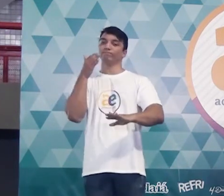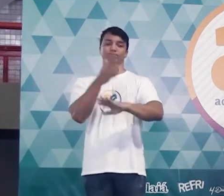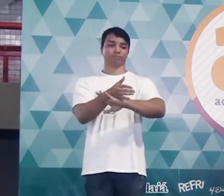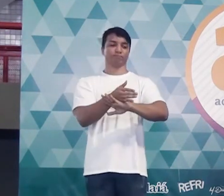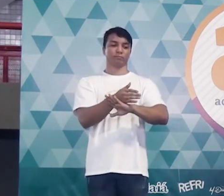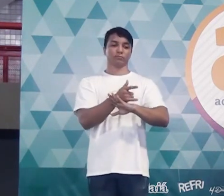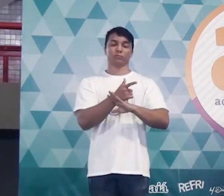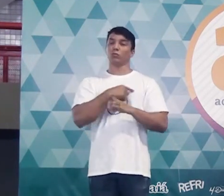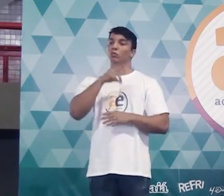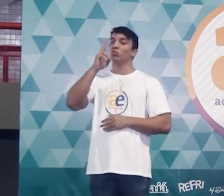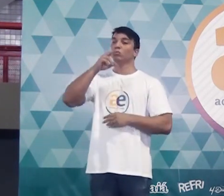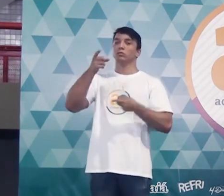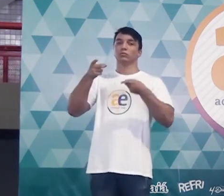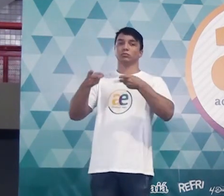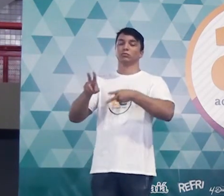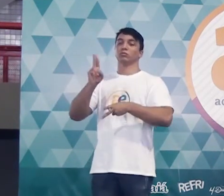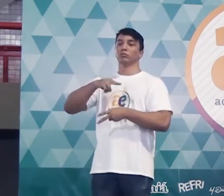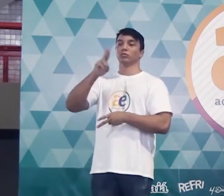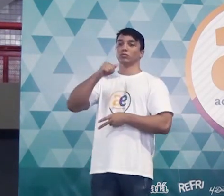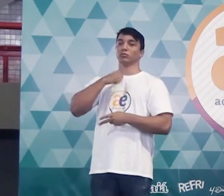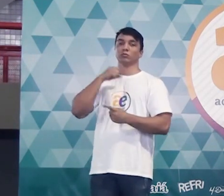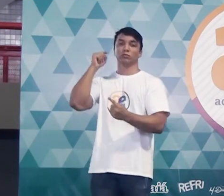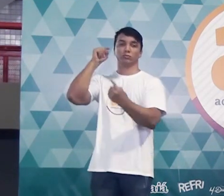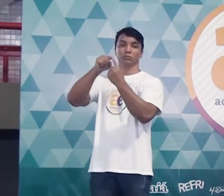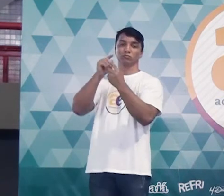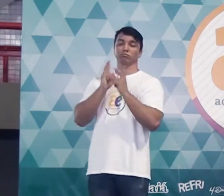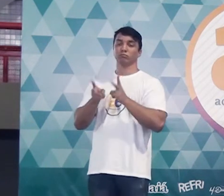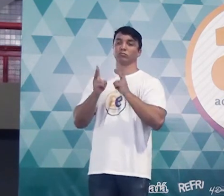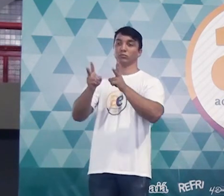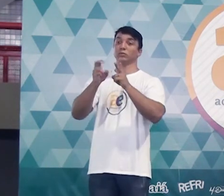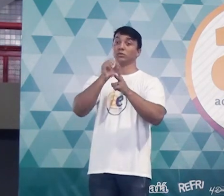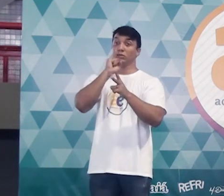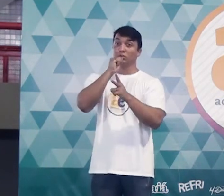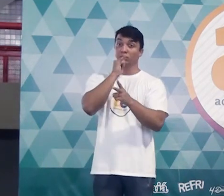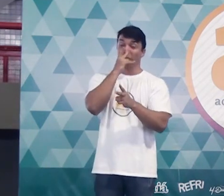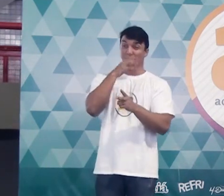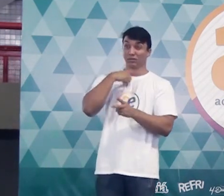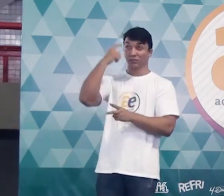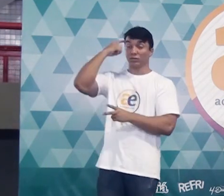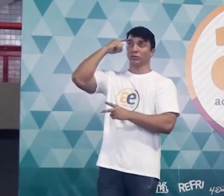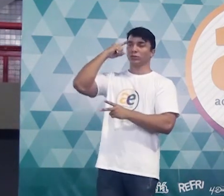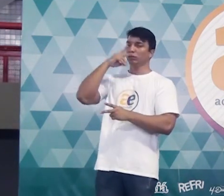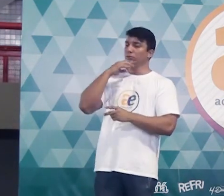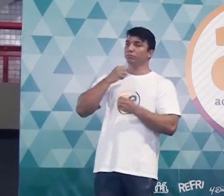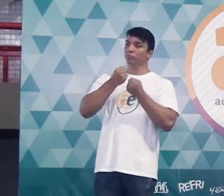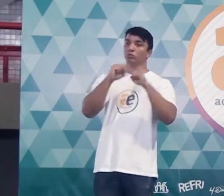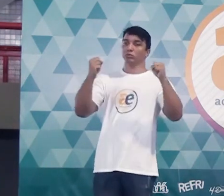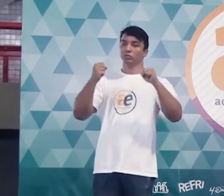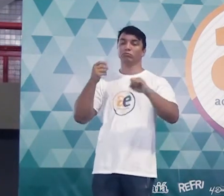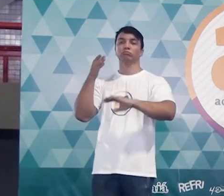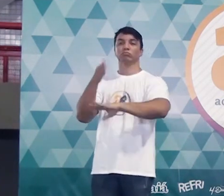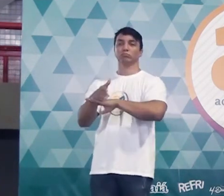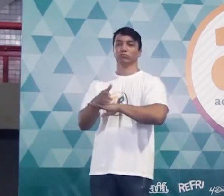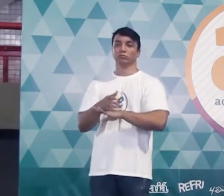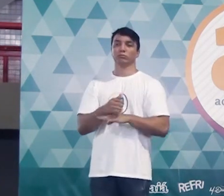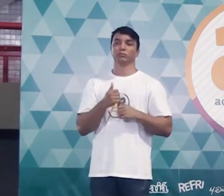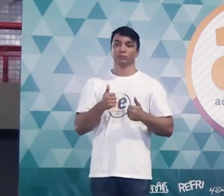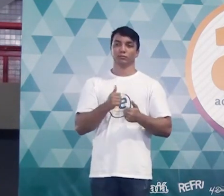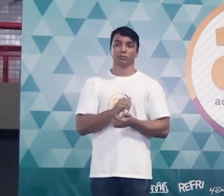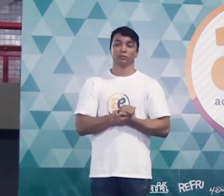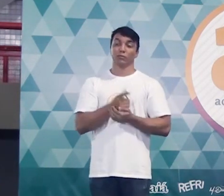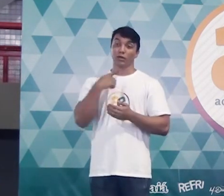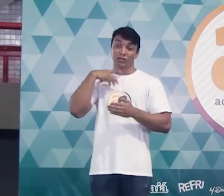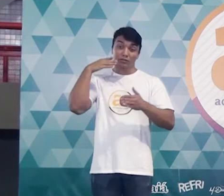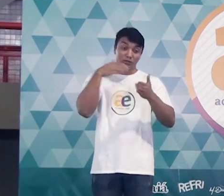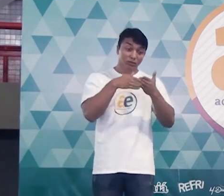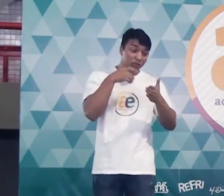consegui. Nunca desista de seus objetivos, mesmo que esses pareçam impossíveis. A próxima